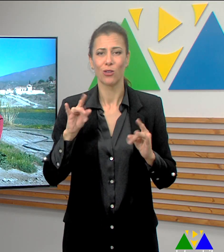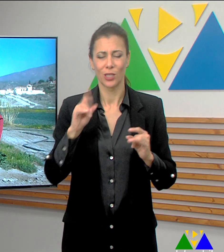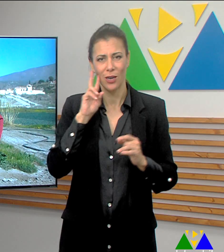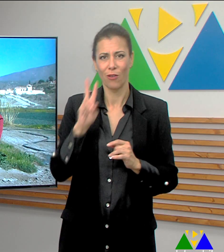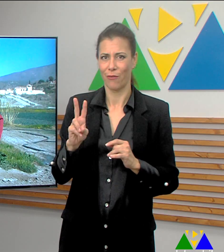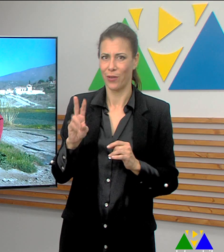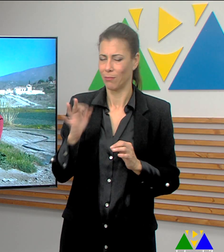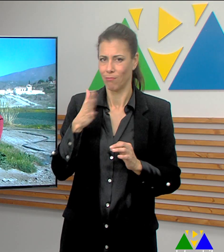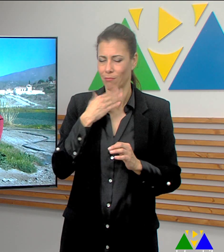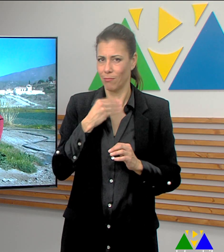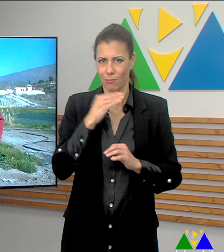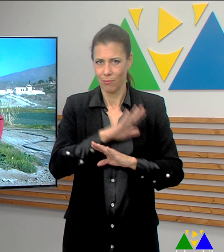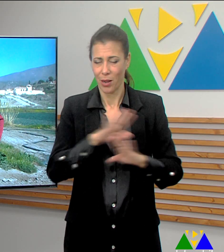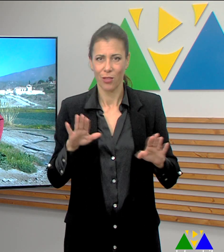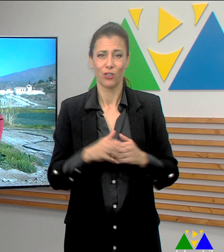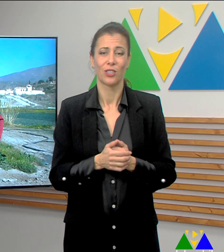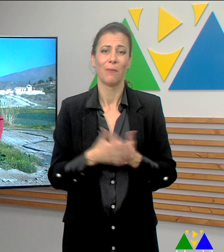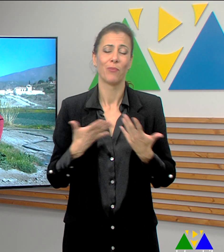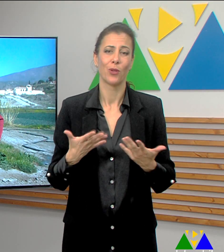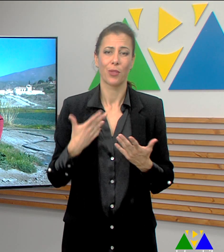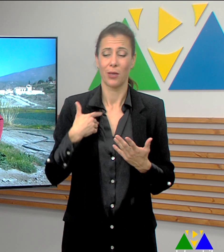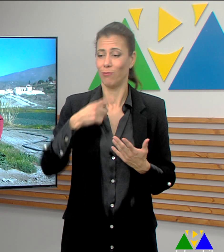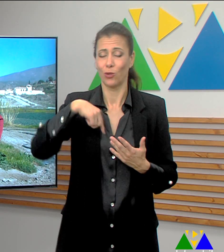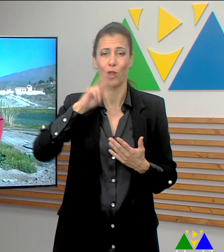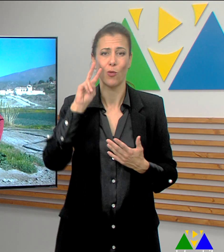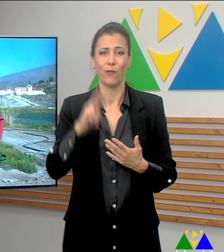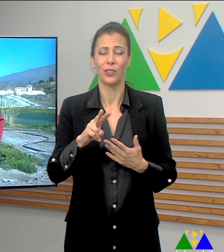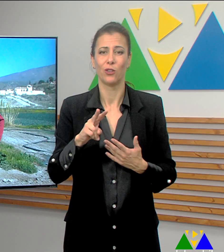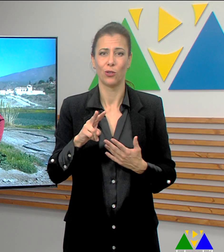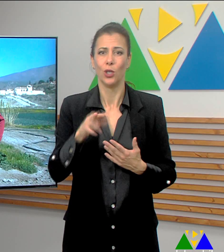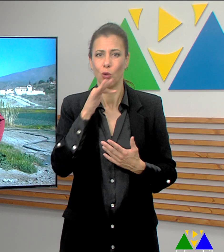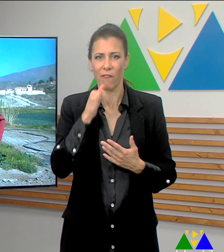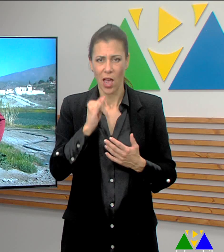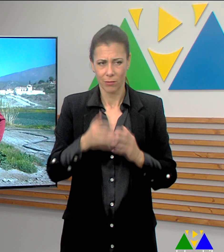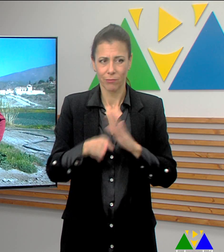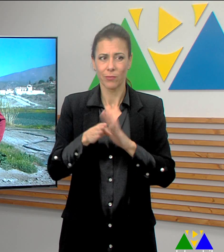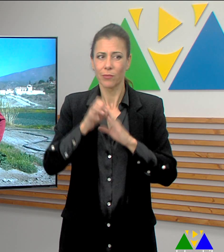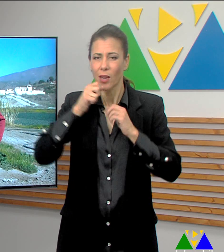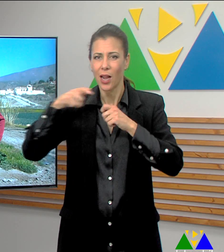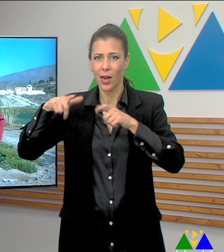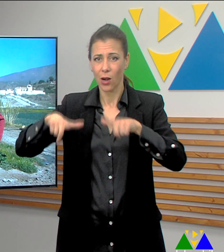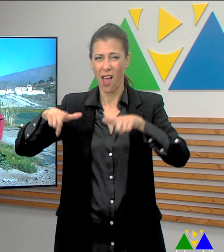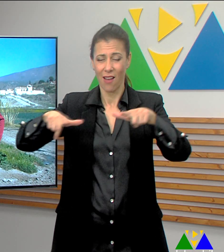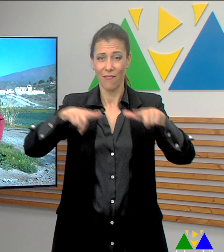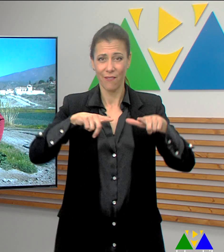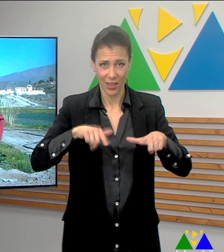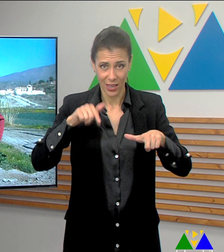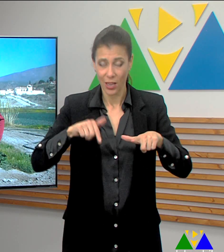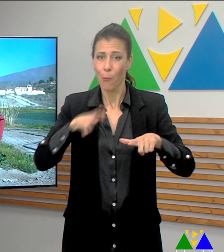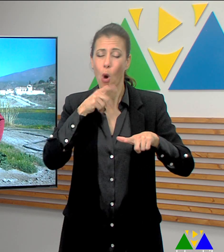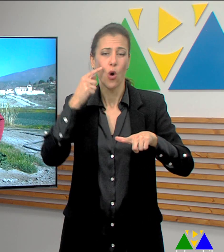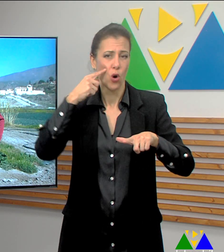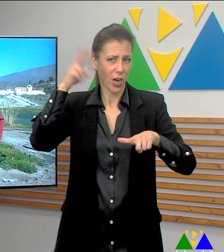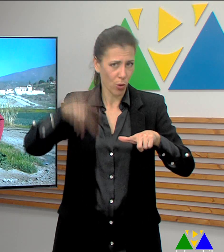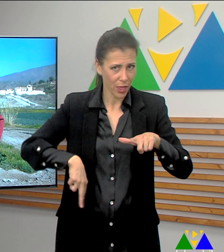es auténticamente preciosa. Quedan, como han visto ustedes, estas naves, unas naves singulares, de